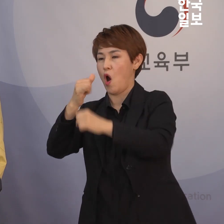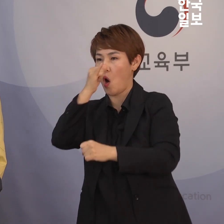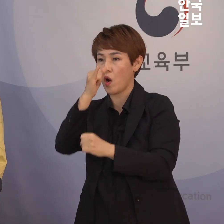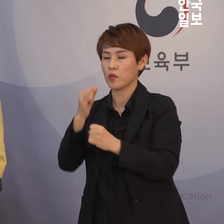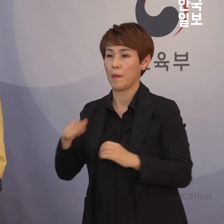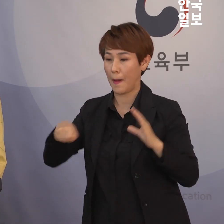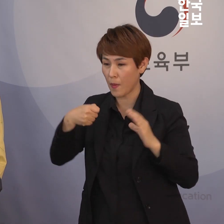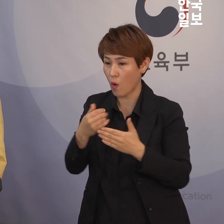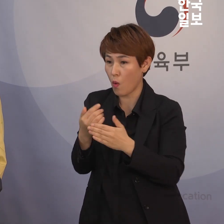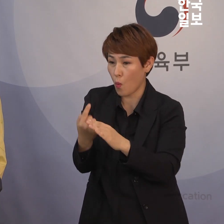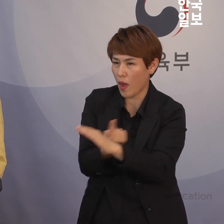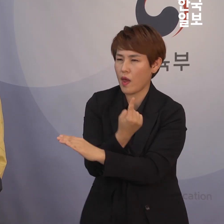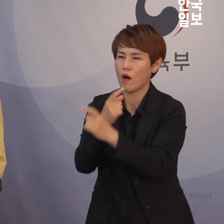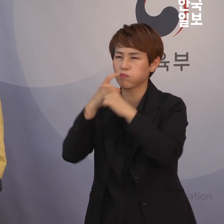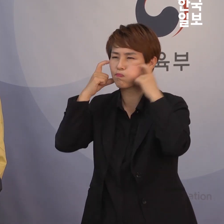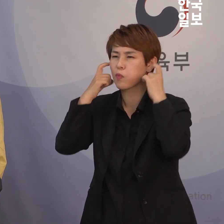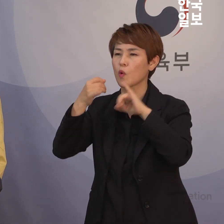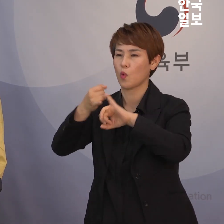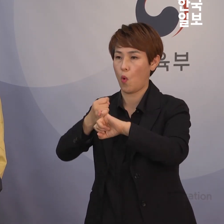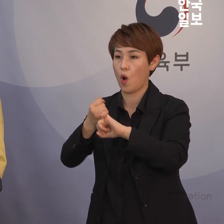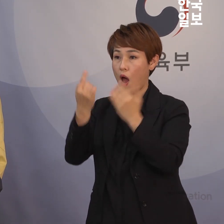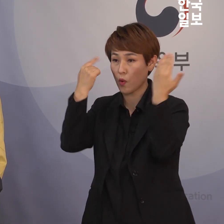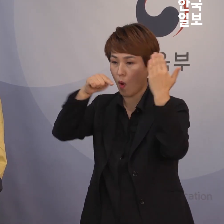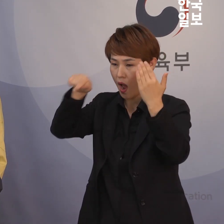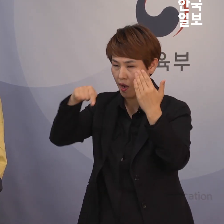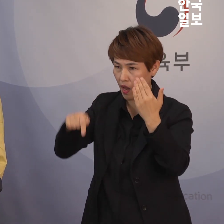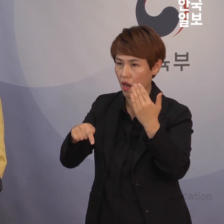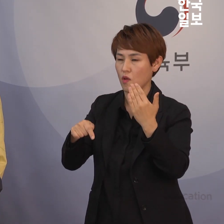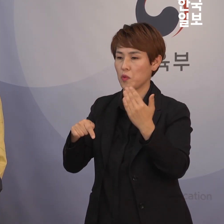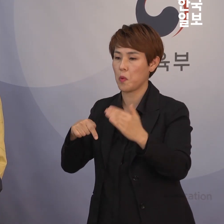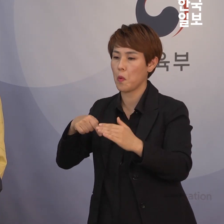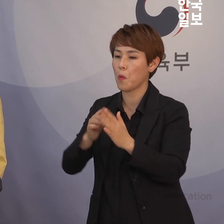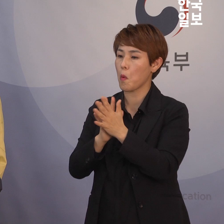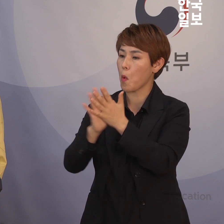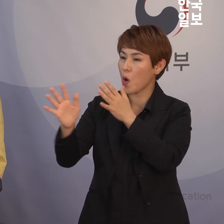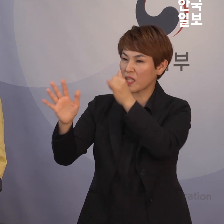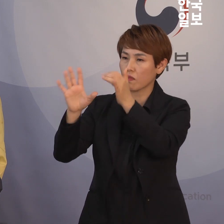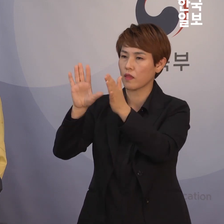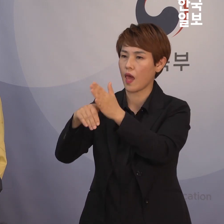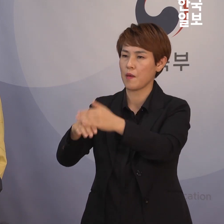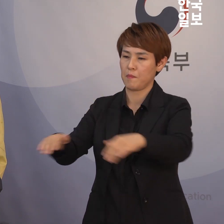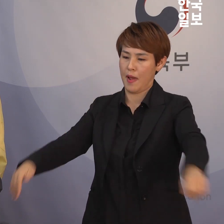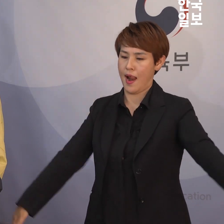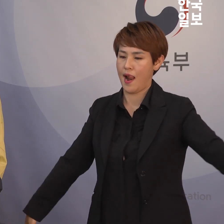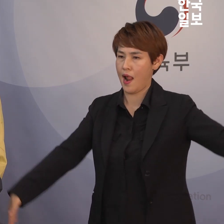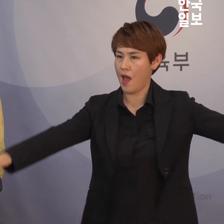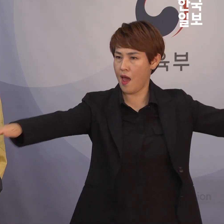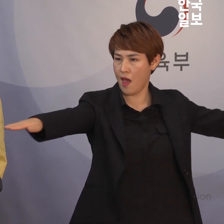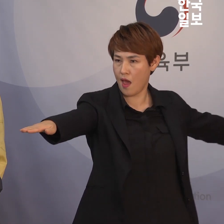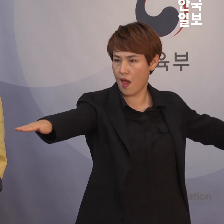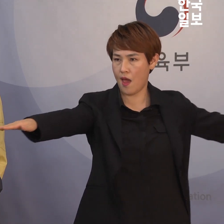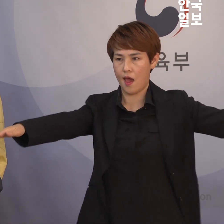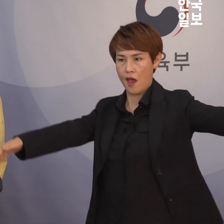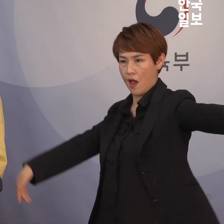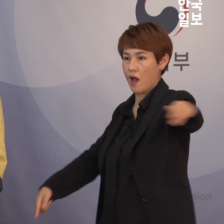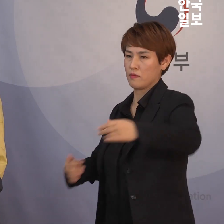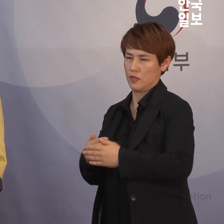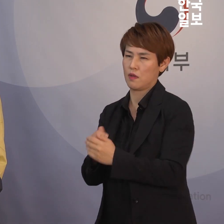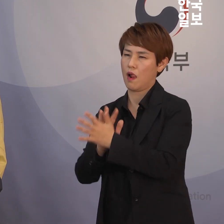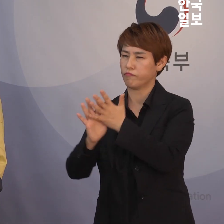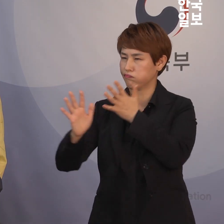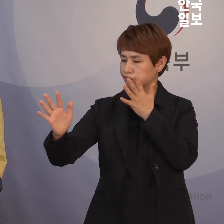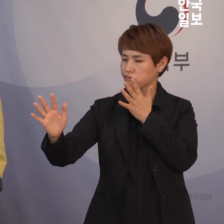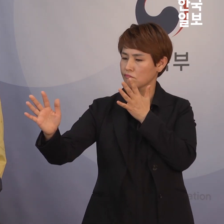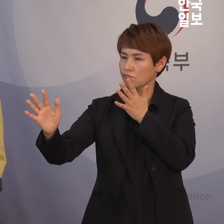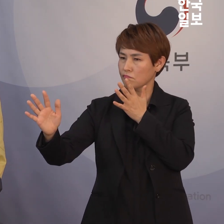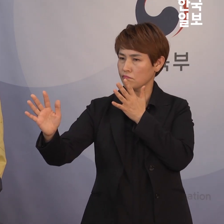하고 학교 내에 이동할 때와 줄을 설 때에는 양팔 간격 정도로 앞사람과의 간격을